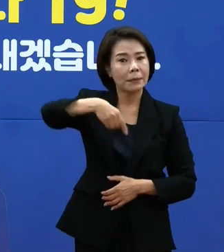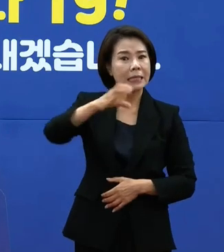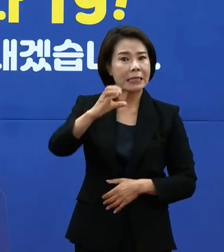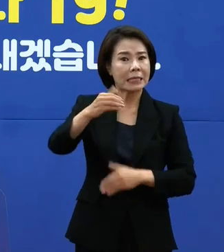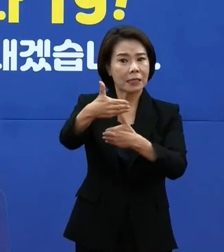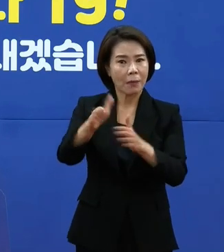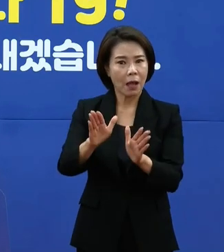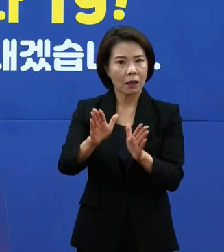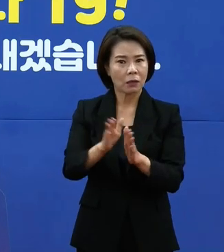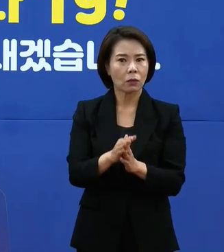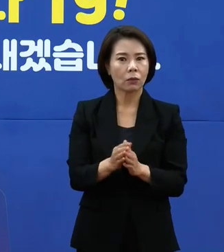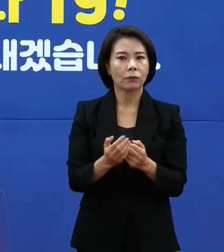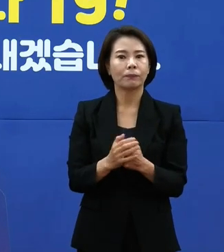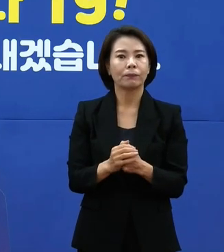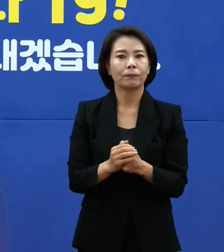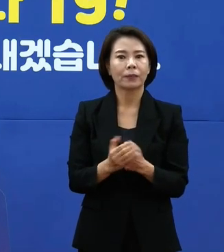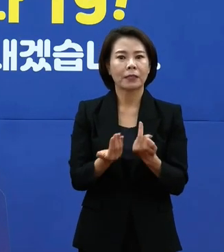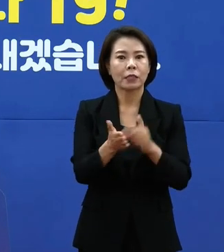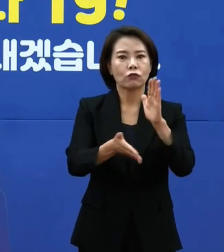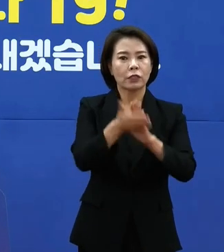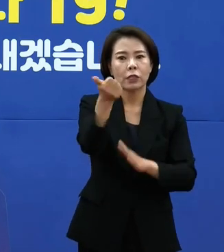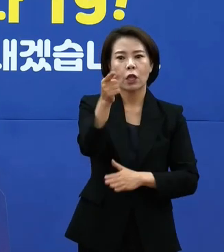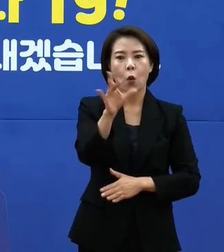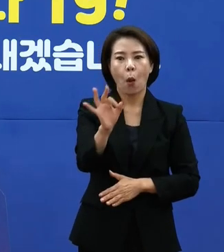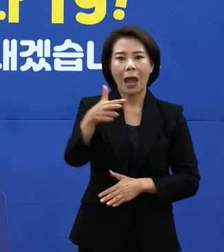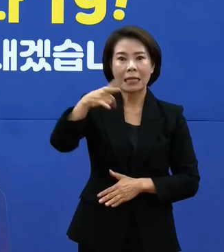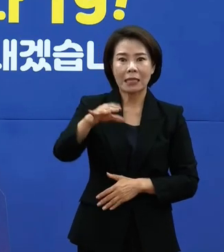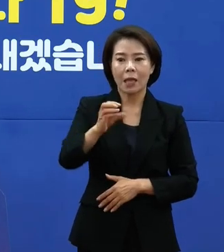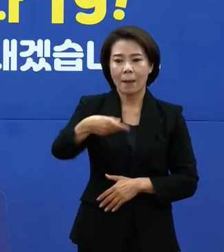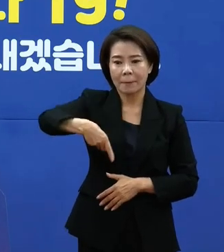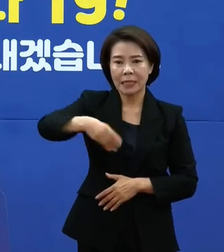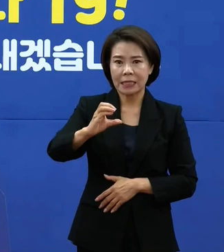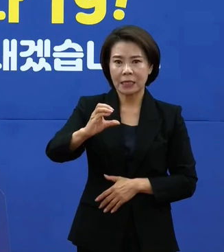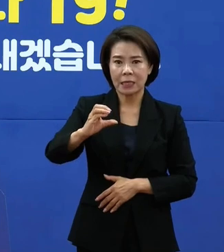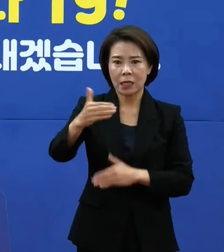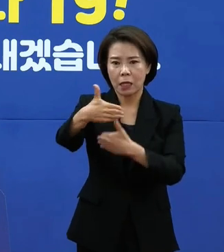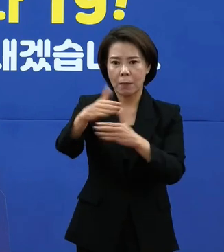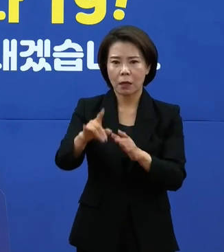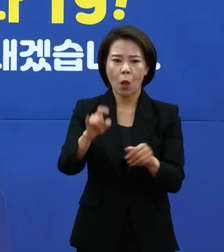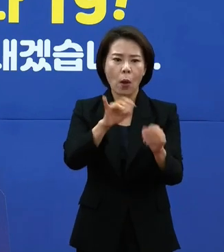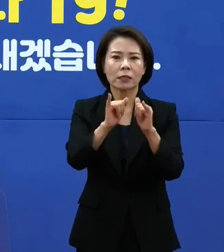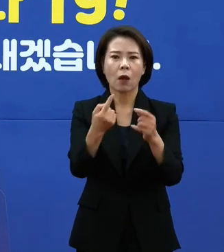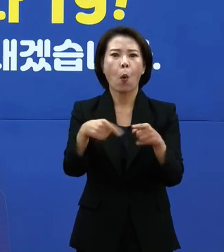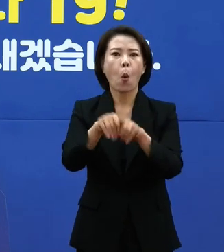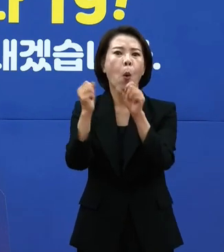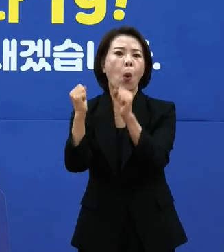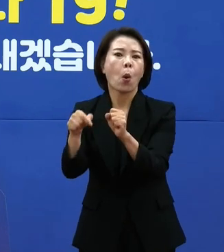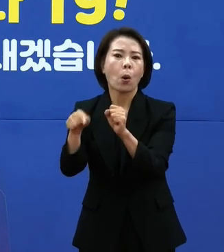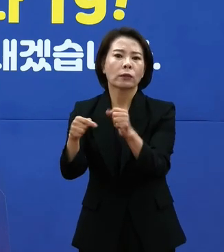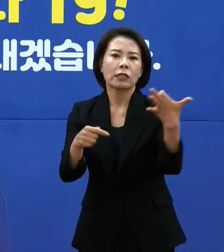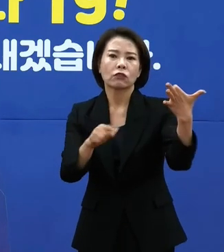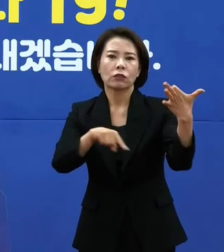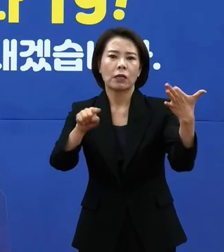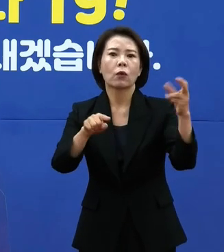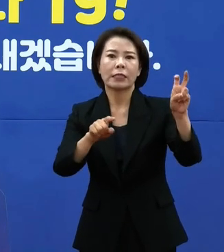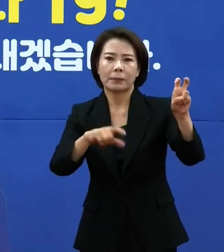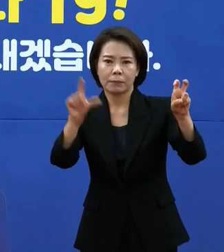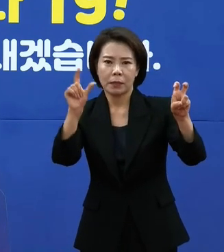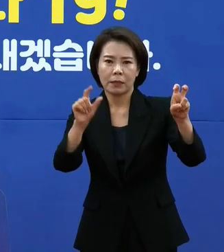PC방과 제주시 삼도일동 소재 황제 PC방에 확진자가 머물렀던 사실을 확인하고 19일과 20일